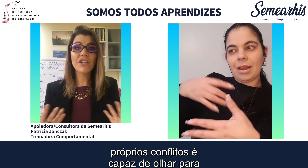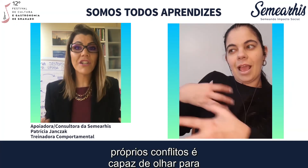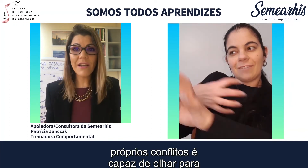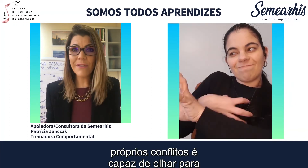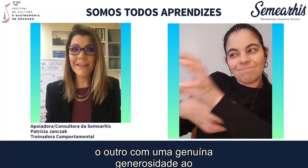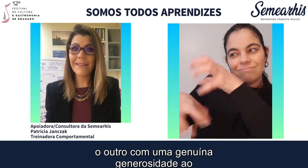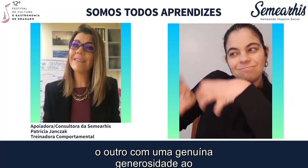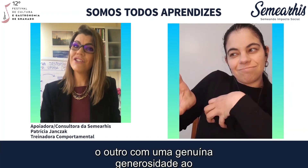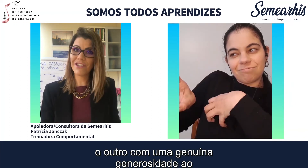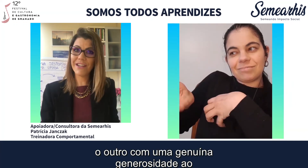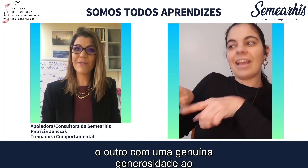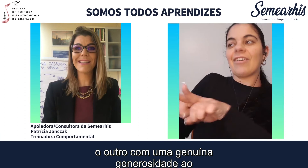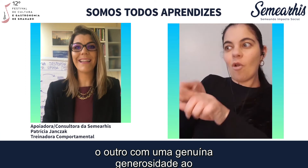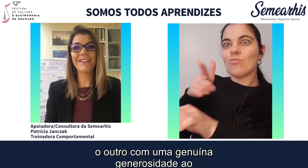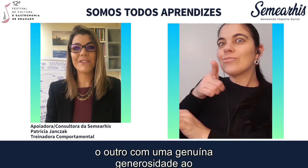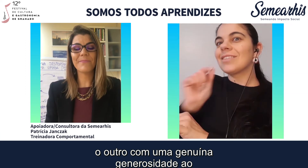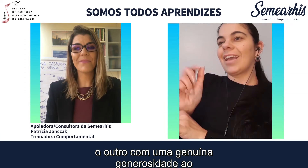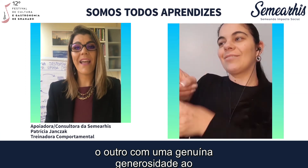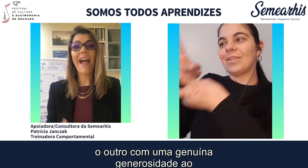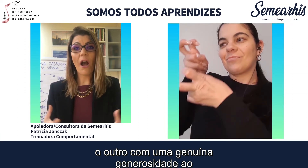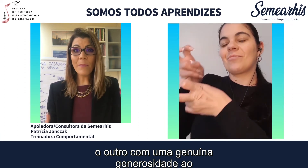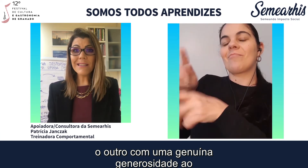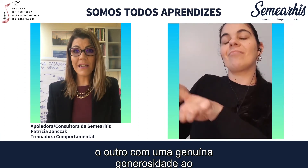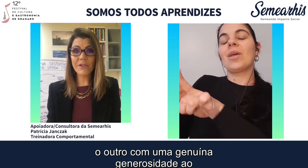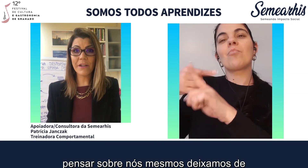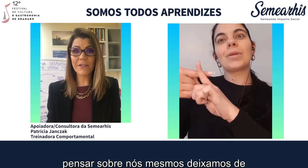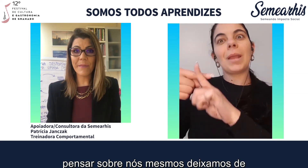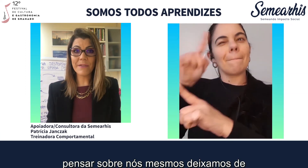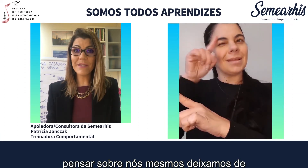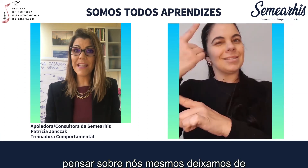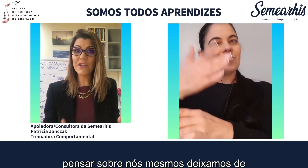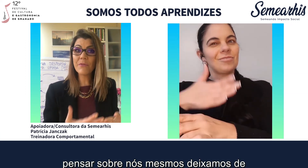uma genuína generosidade. Ao